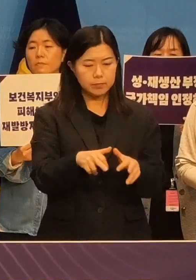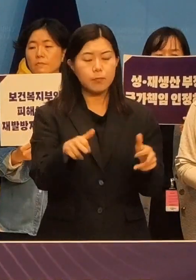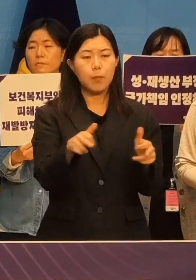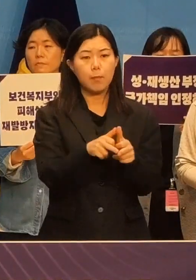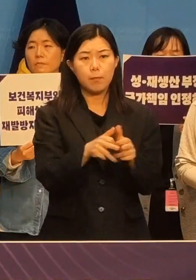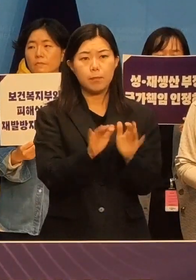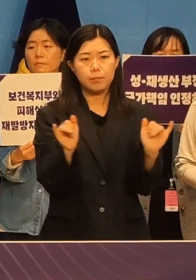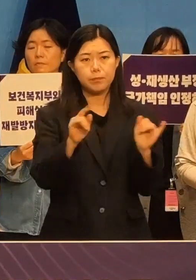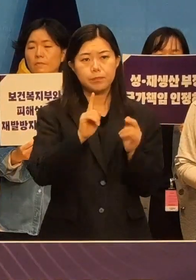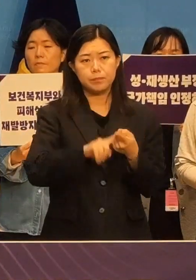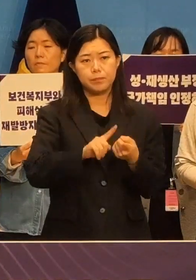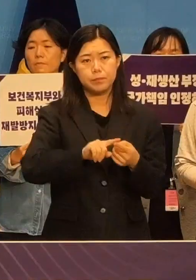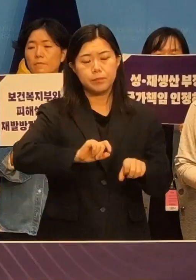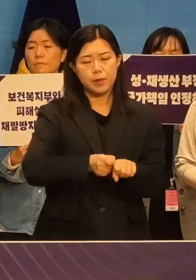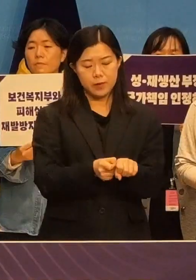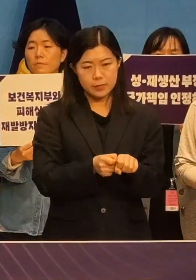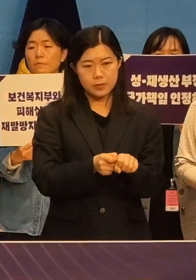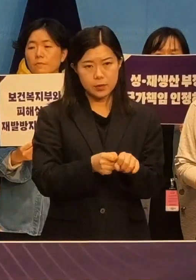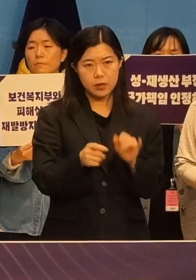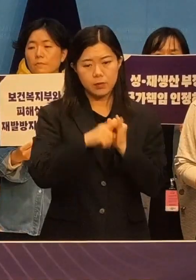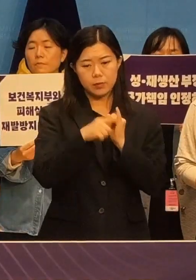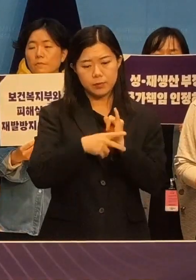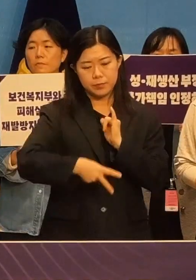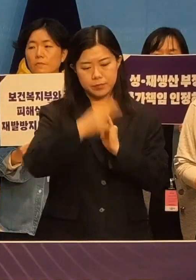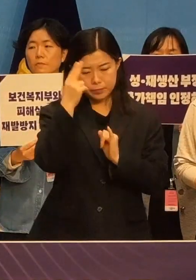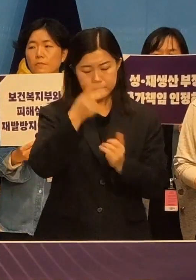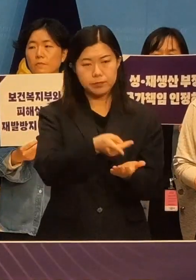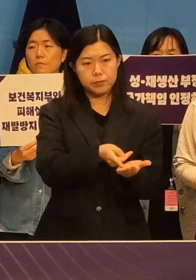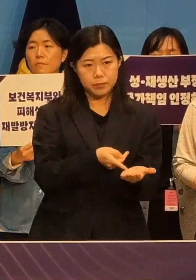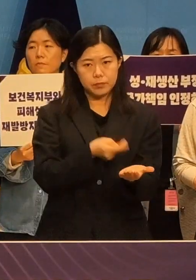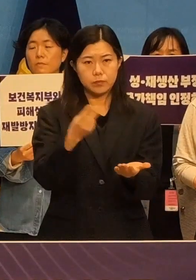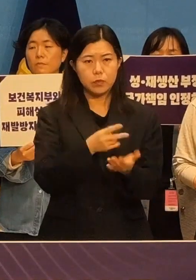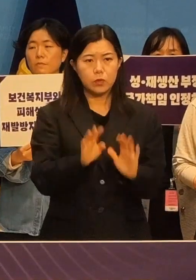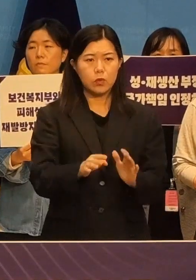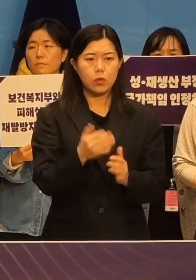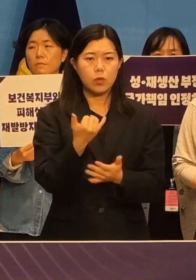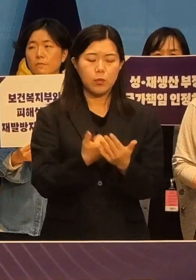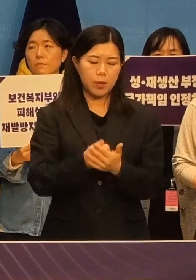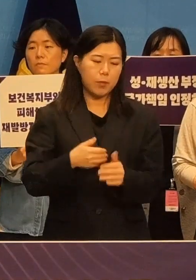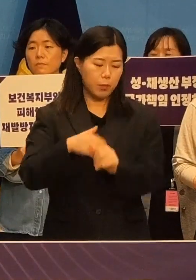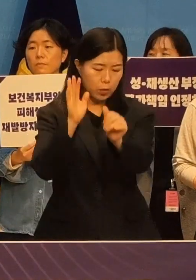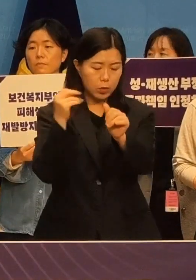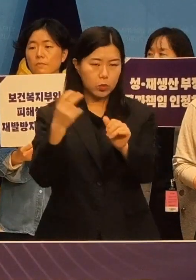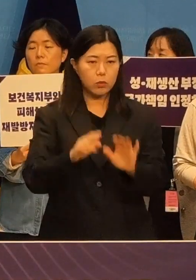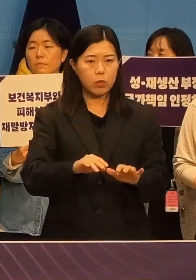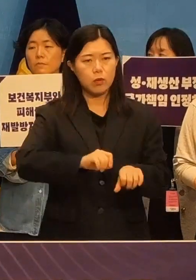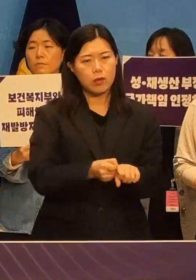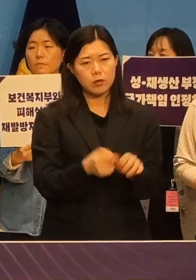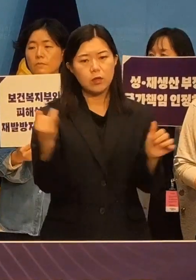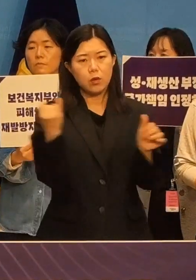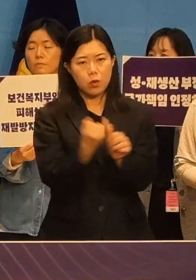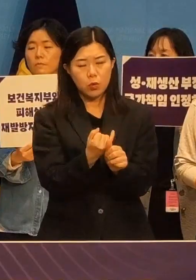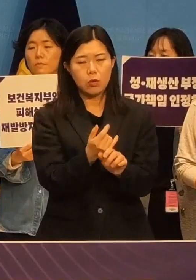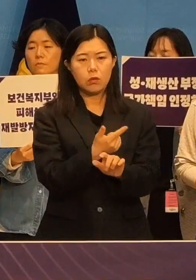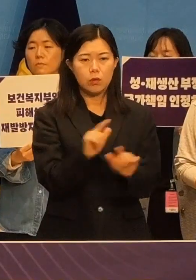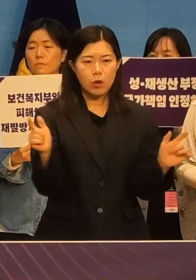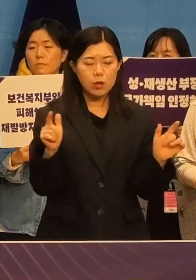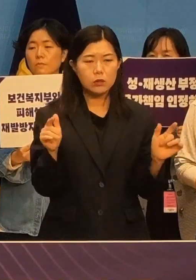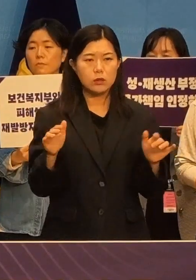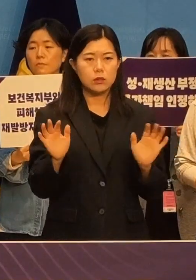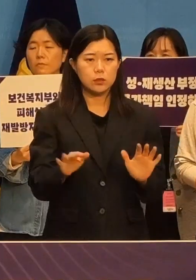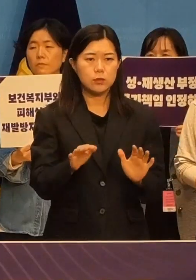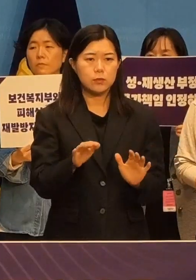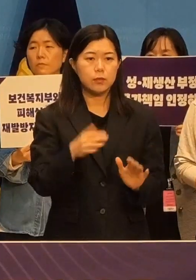대한 강제 불임, 강제 피임 수술, 강제 입양, 강제 결혼 등 재생산권